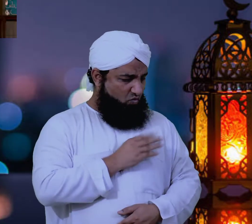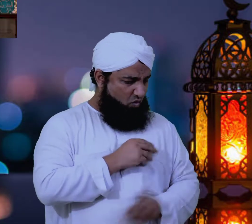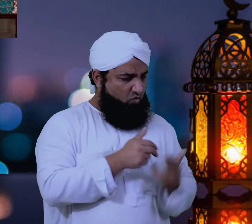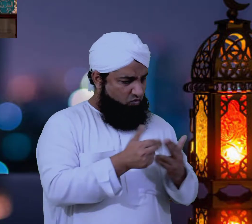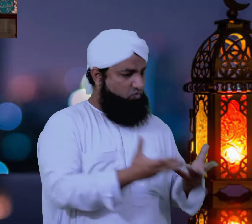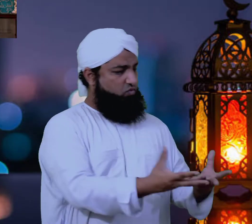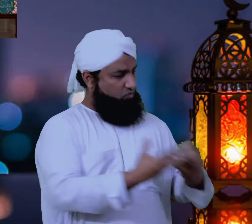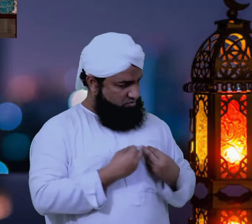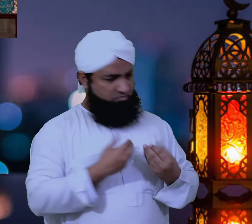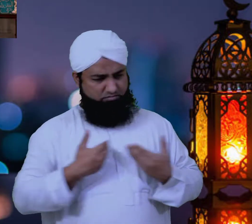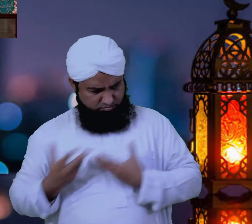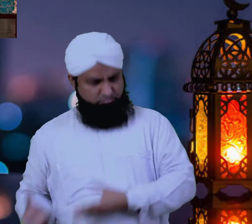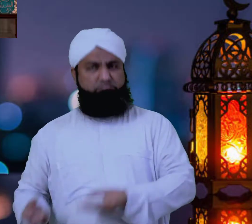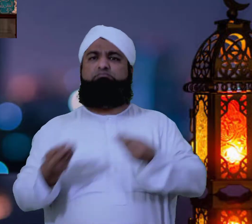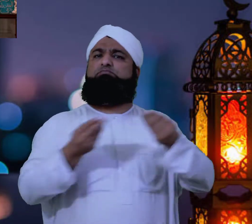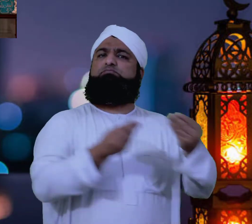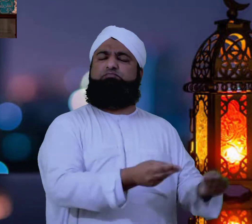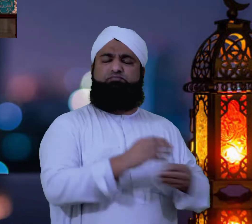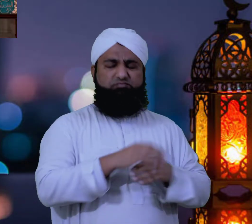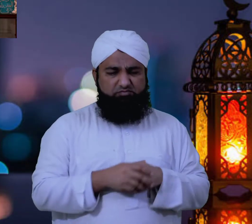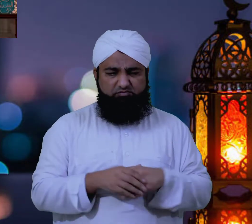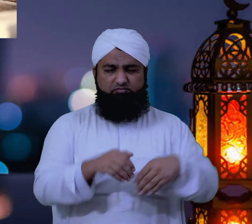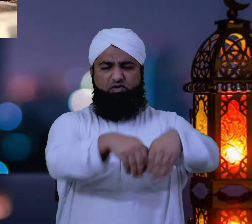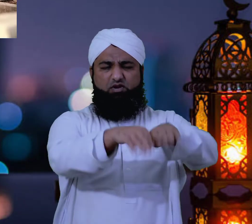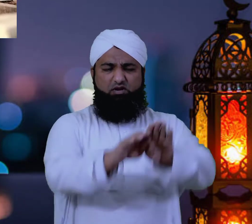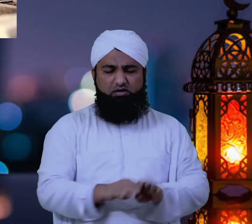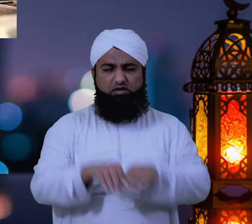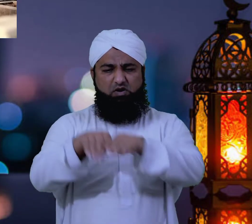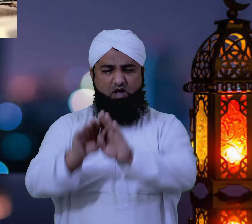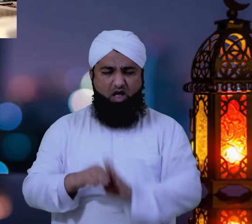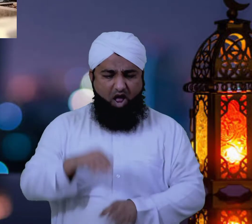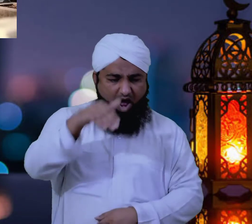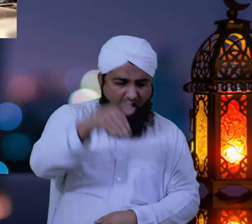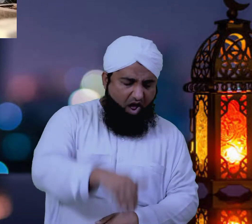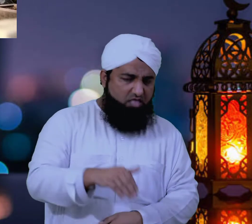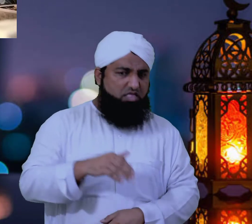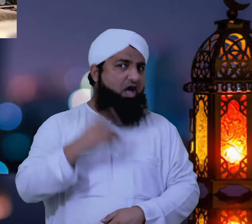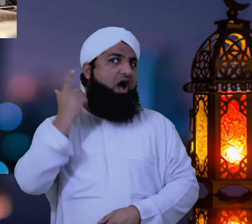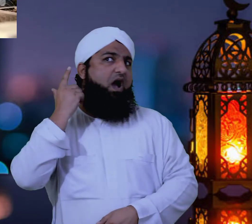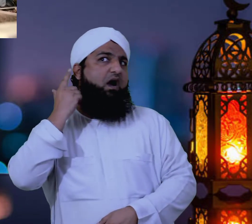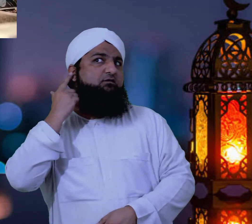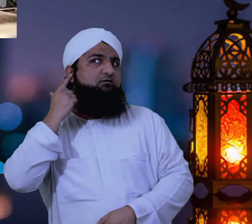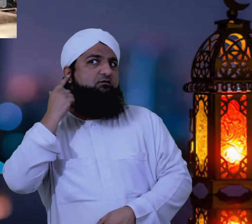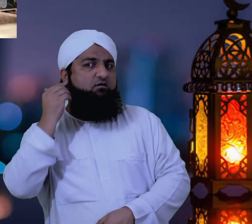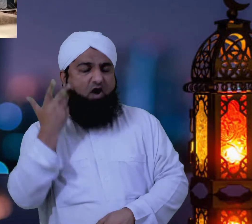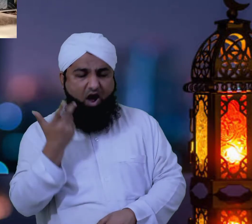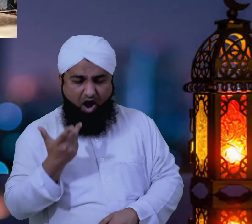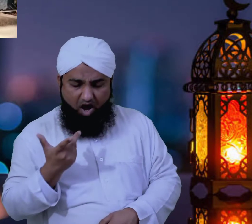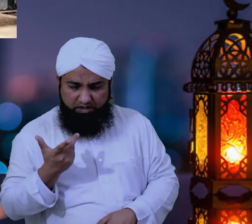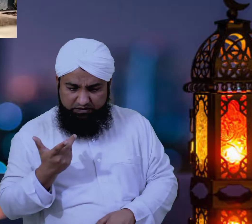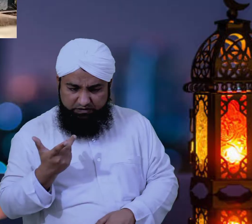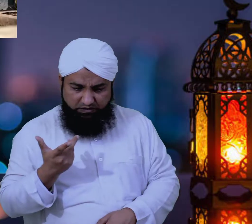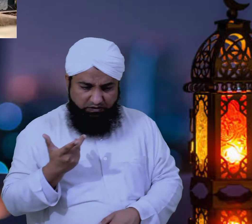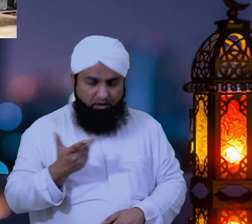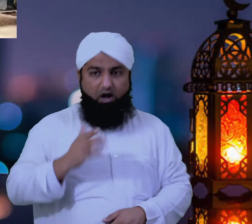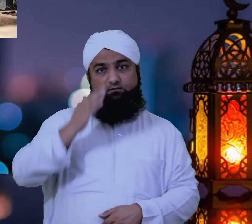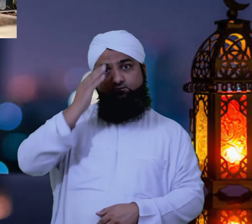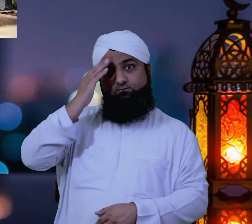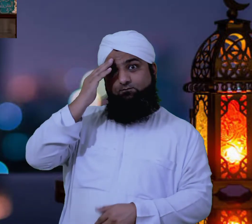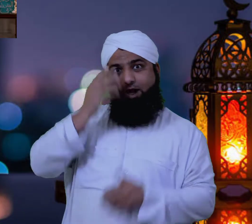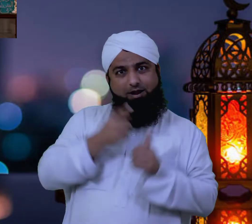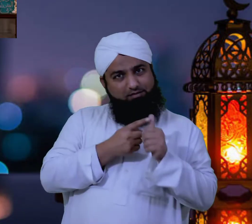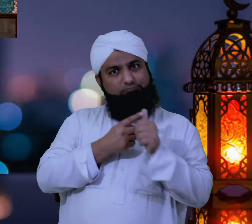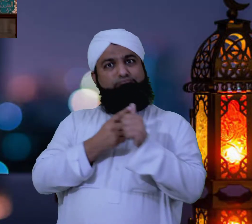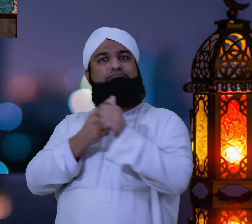سنائیں؟ تو راوی کا کہنا ہے کہ ہم نے ایک قبر سے آواز سنی، وعلیک السلام ورحمۃ اللہ